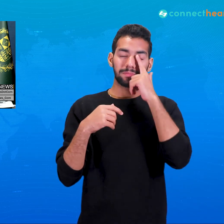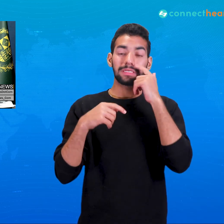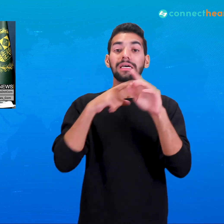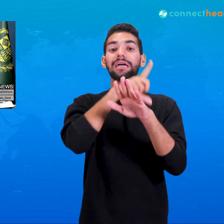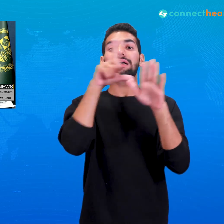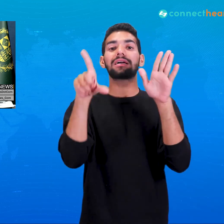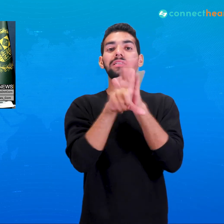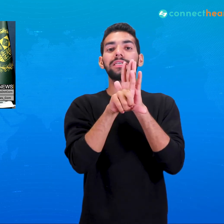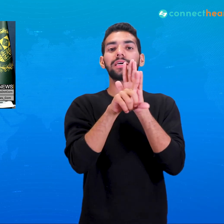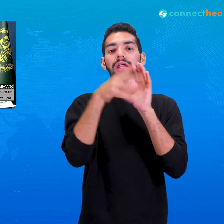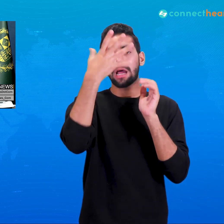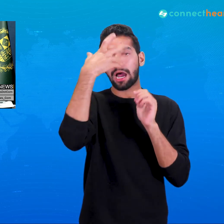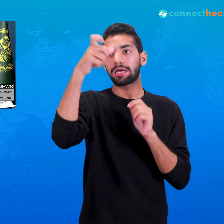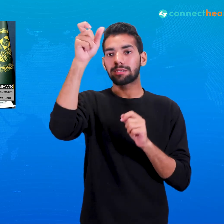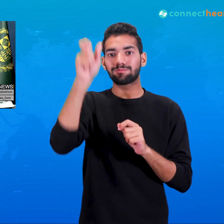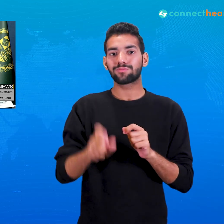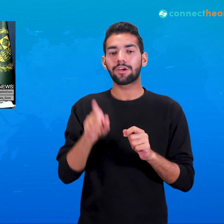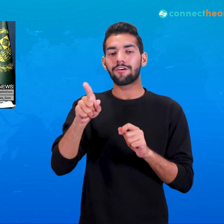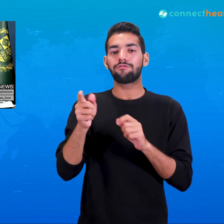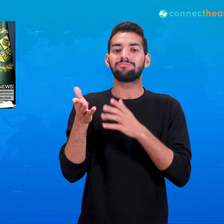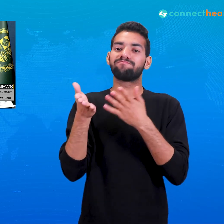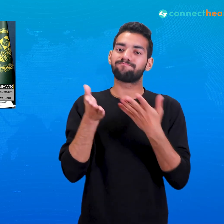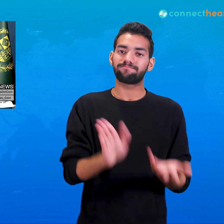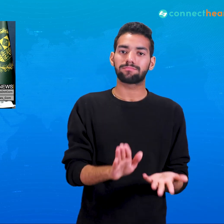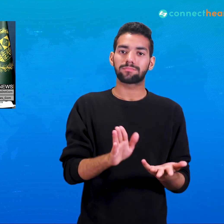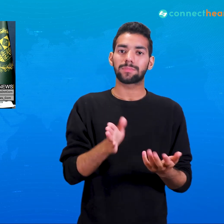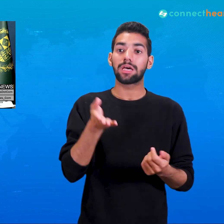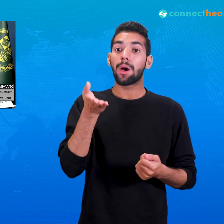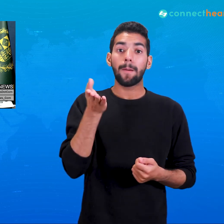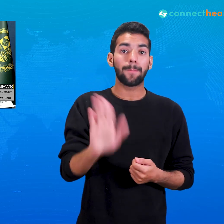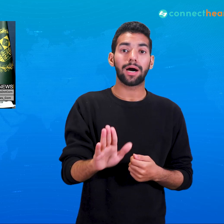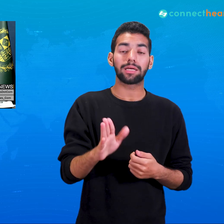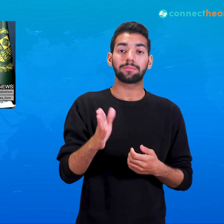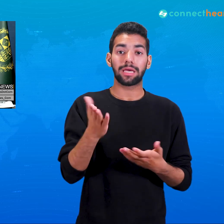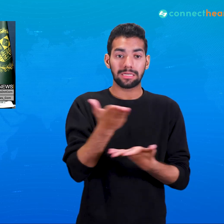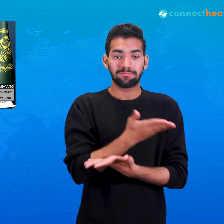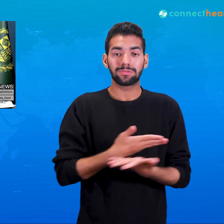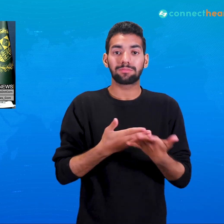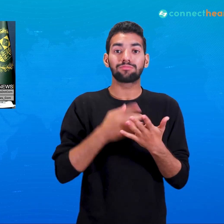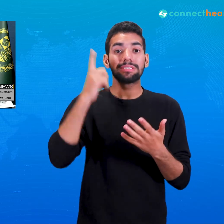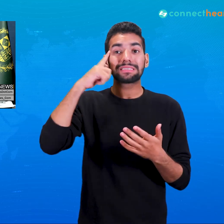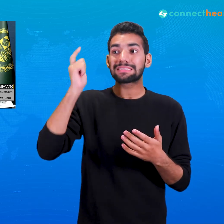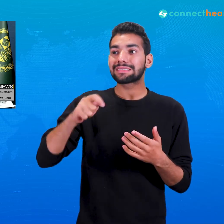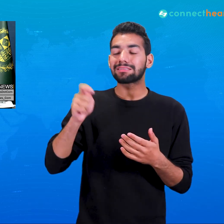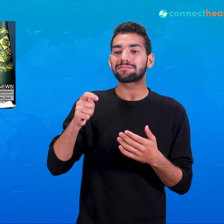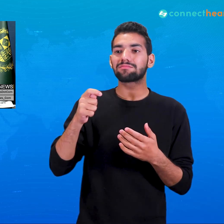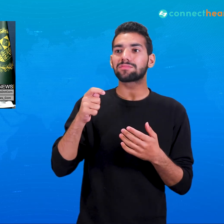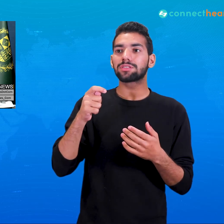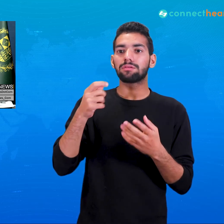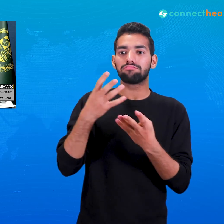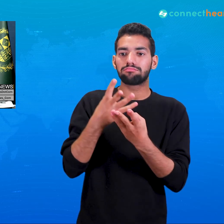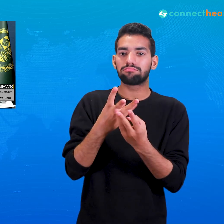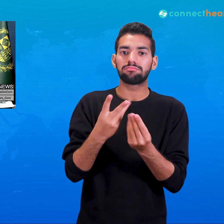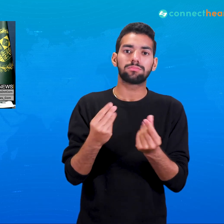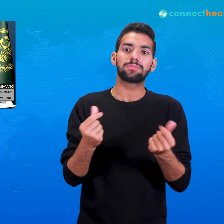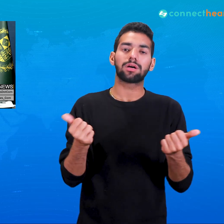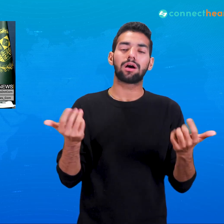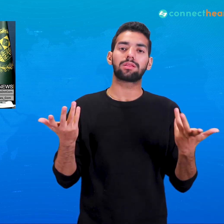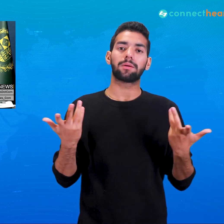ساتھ ہی جیسی قائد اعظم گئے دنیا سے تو وہ جو نظریہ ضرورت آ گیا. نظریہ ضرورت کیا